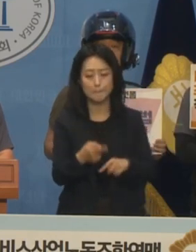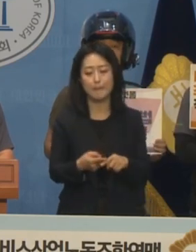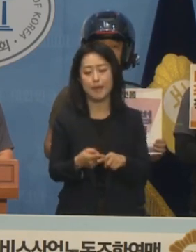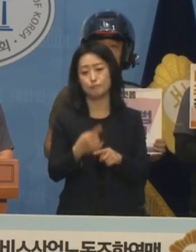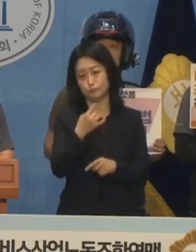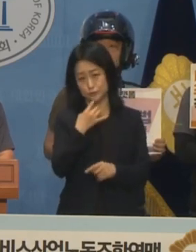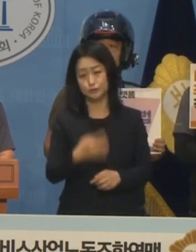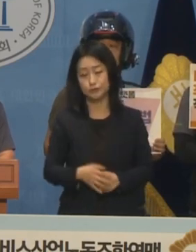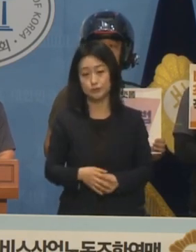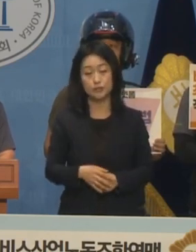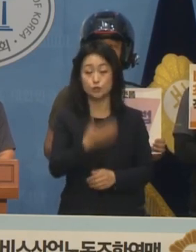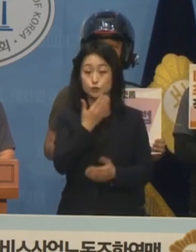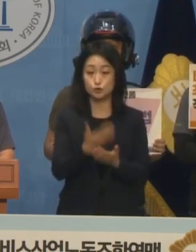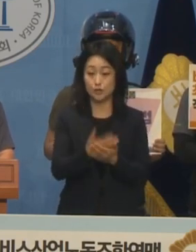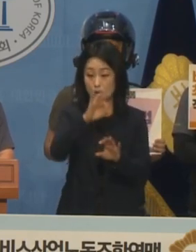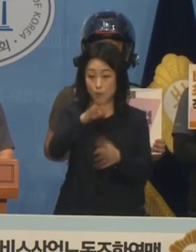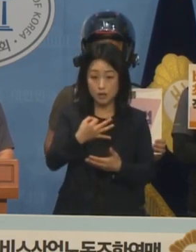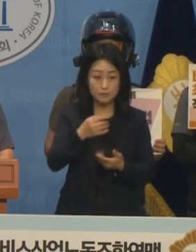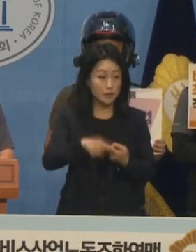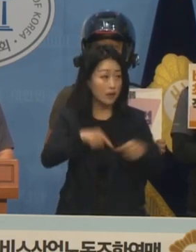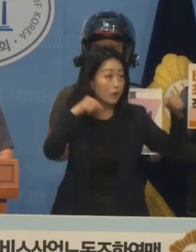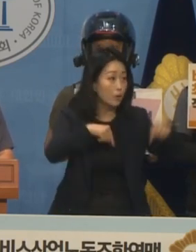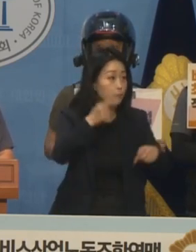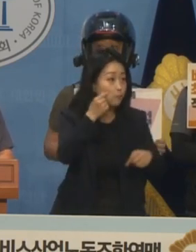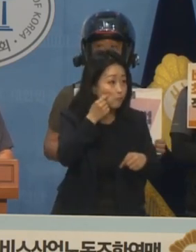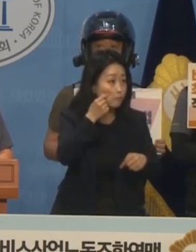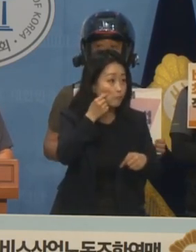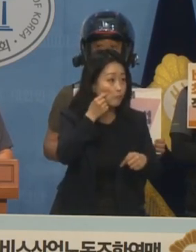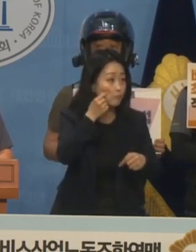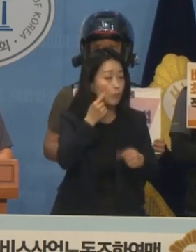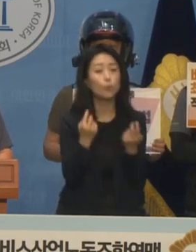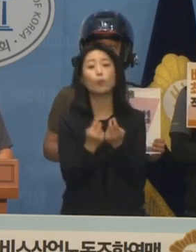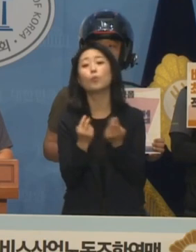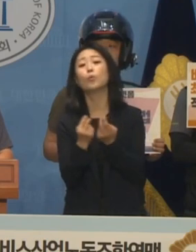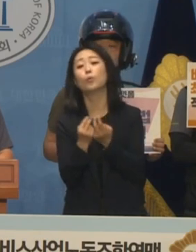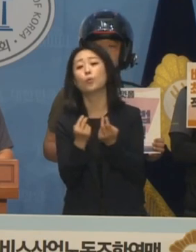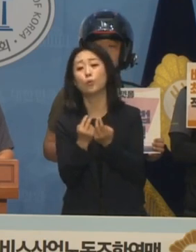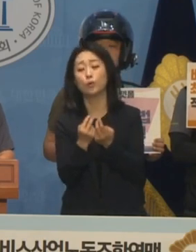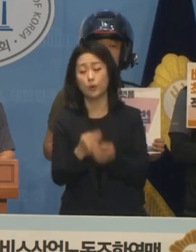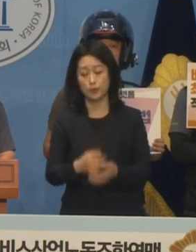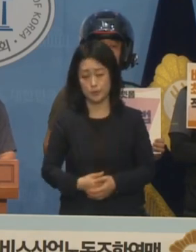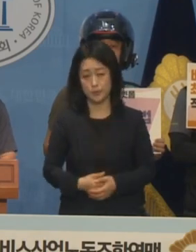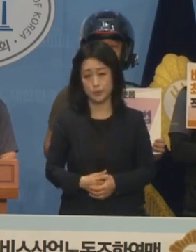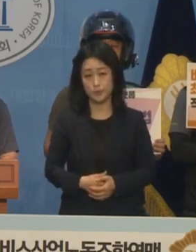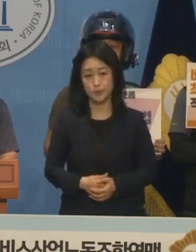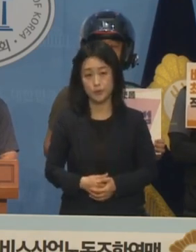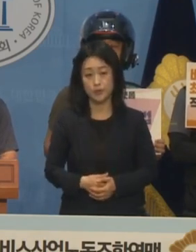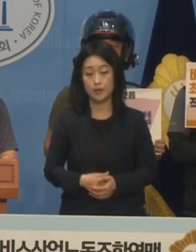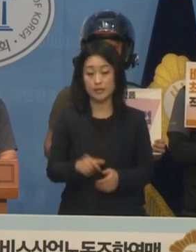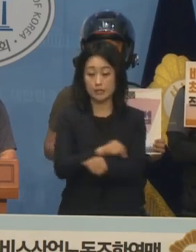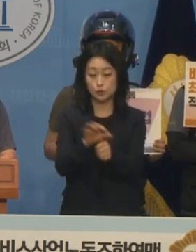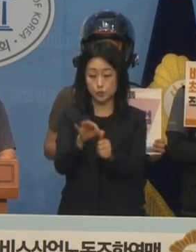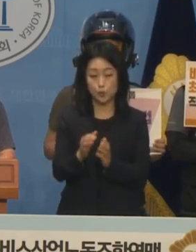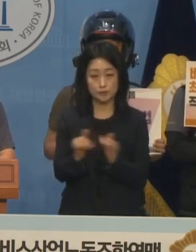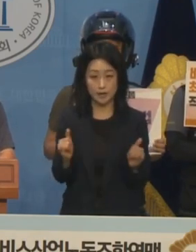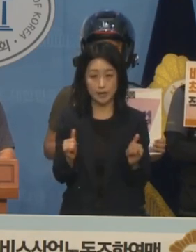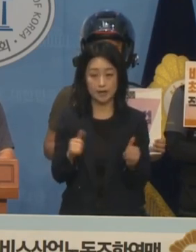근기법상 근로자에 해당하는 항목은 요구하지 말아라. 임금은 교섭 대상이 아니라고